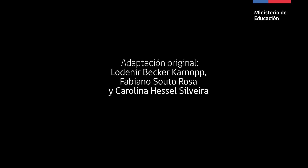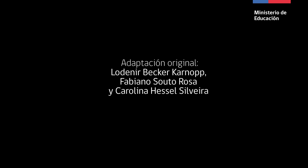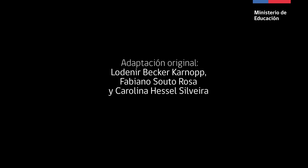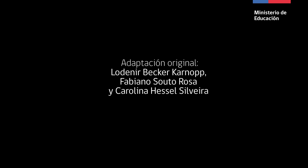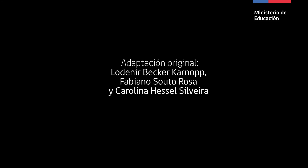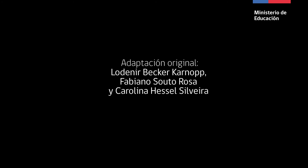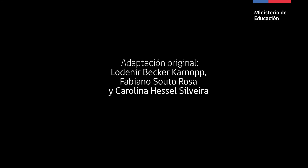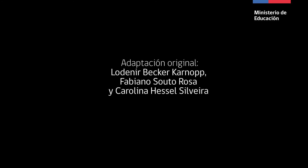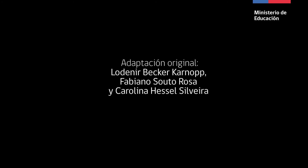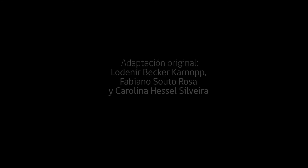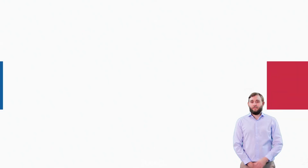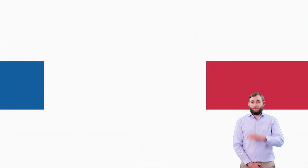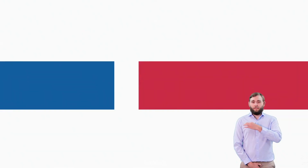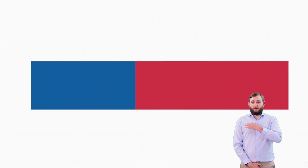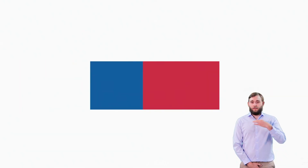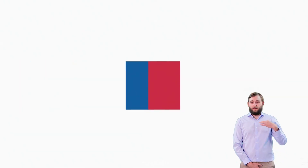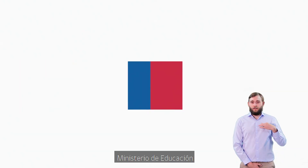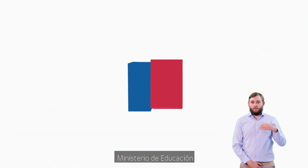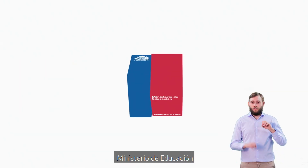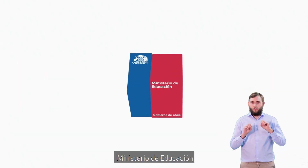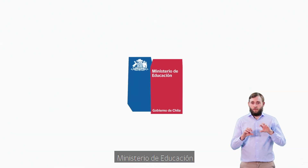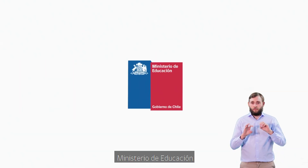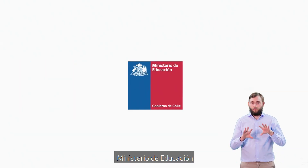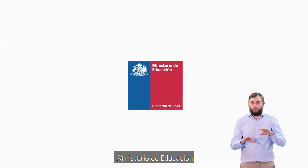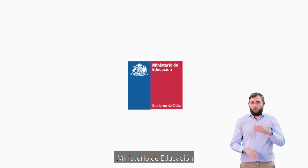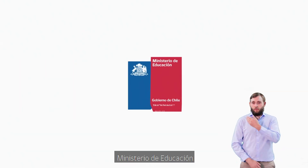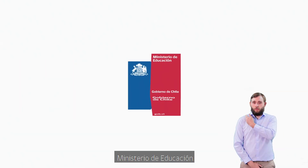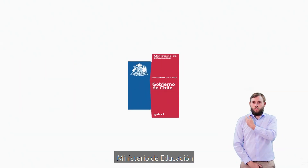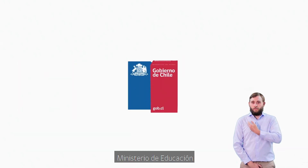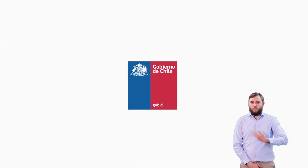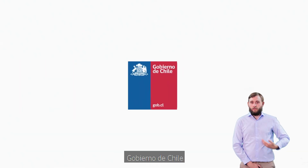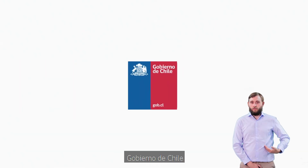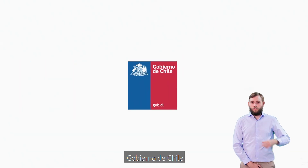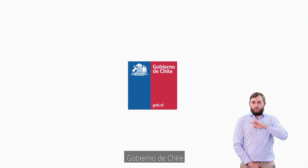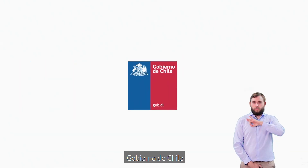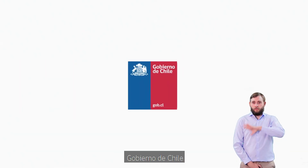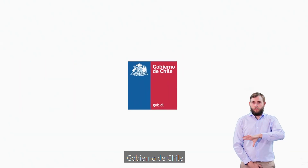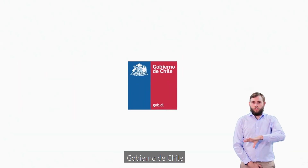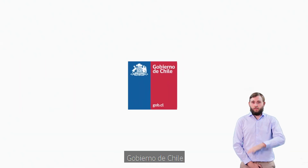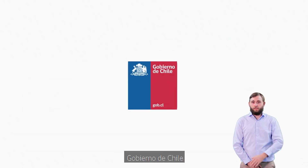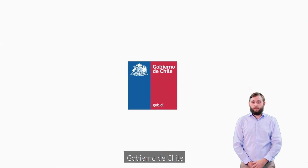Ministerio de Educación, Gobierno de Chile.